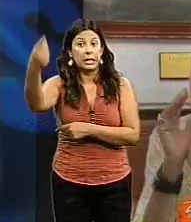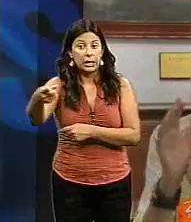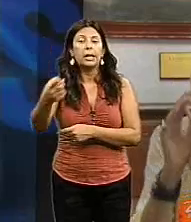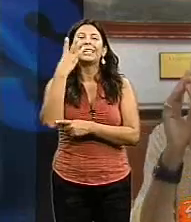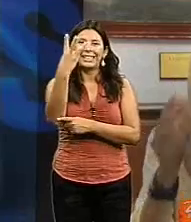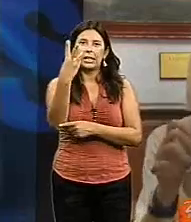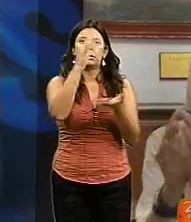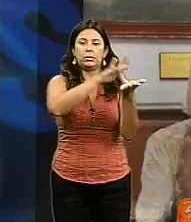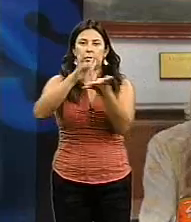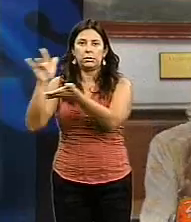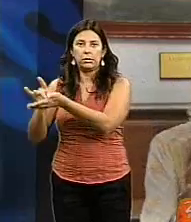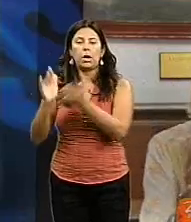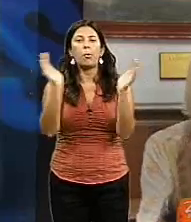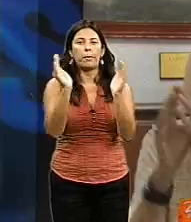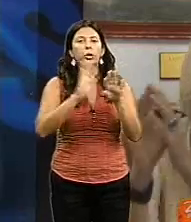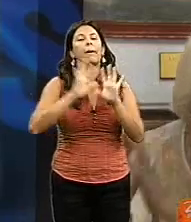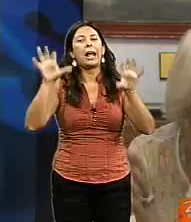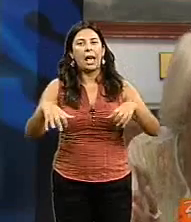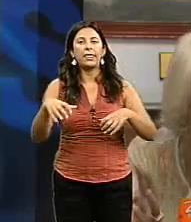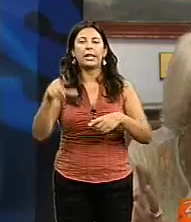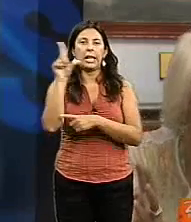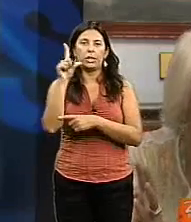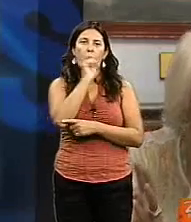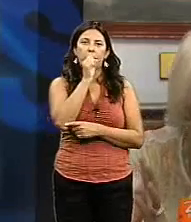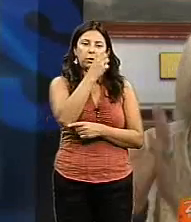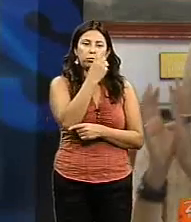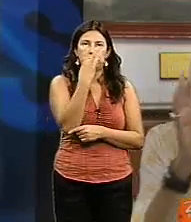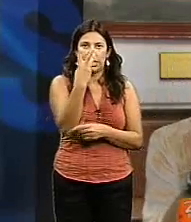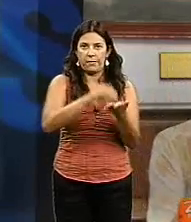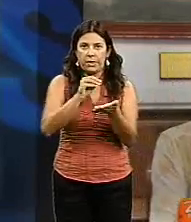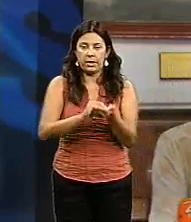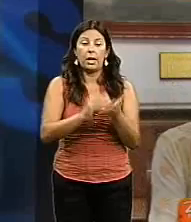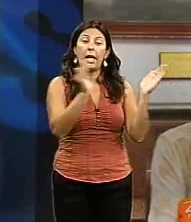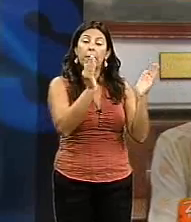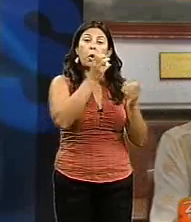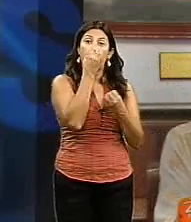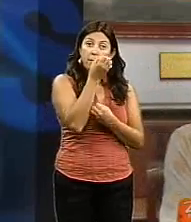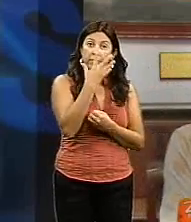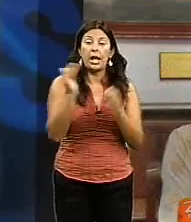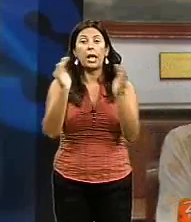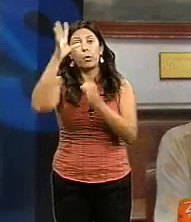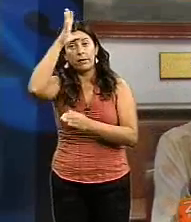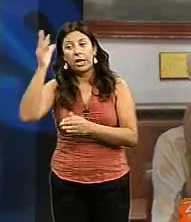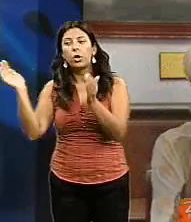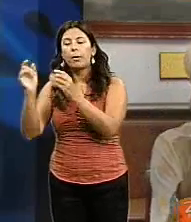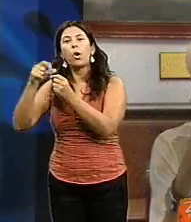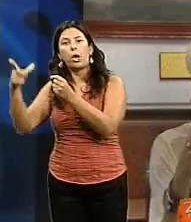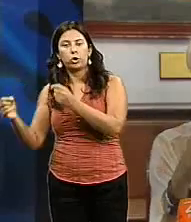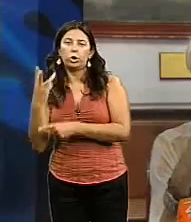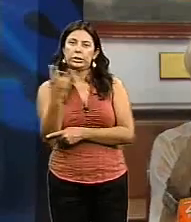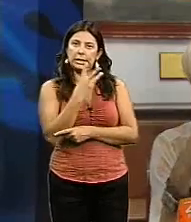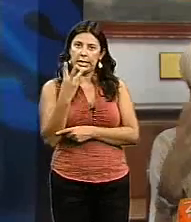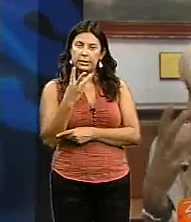al menos momentos del Cádiz Latino, en primavera, en verano y en otoño, con la idea